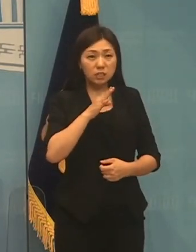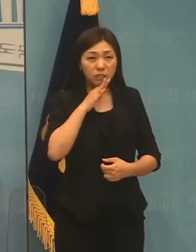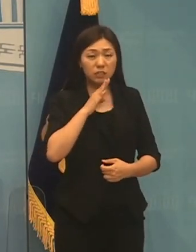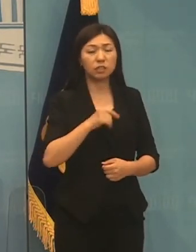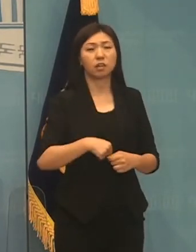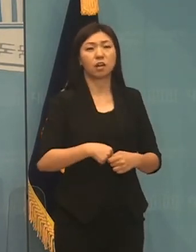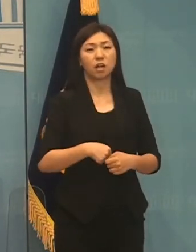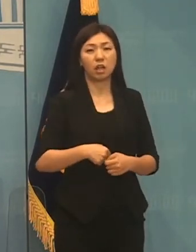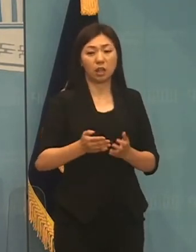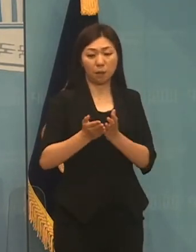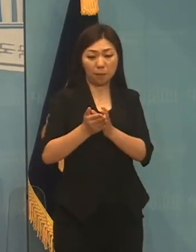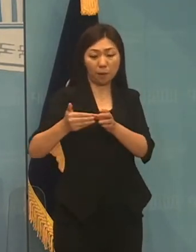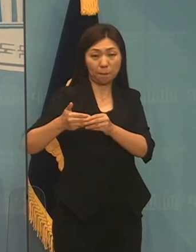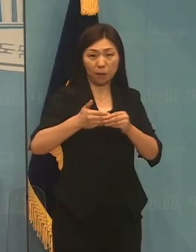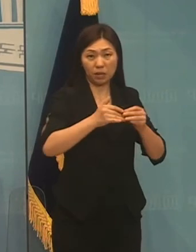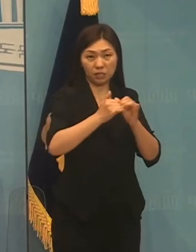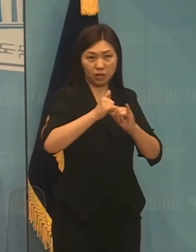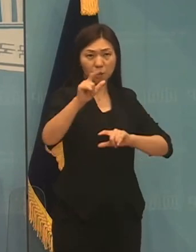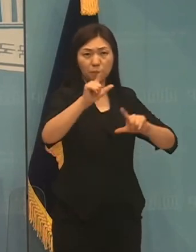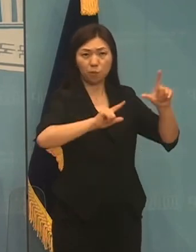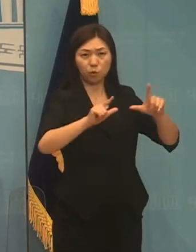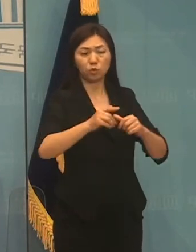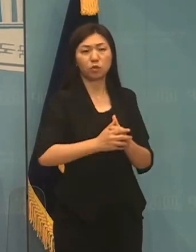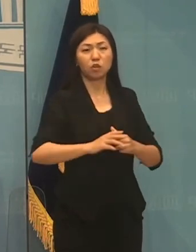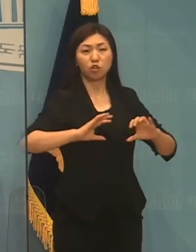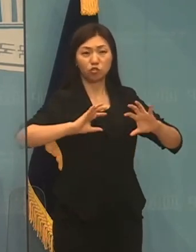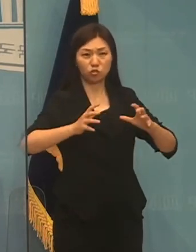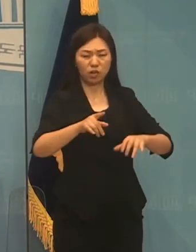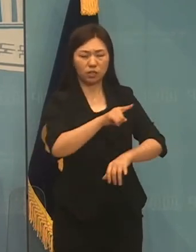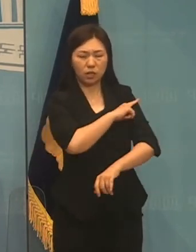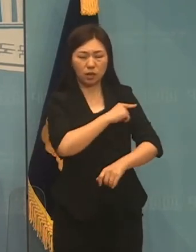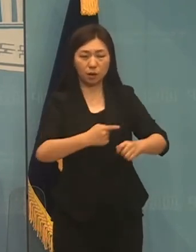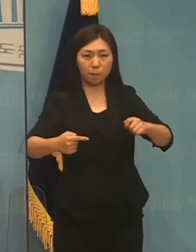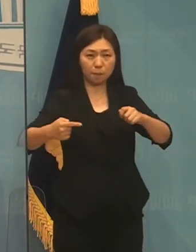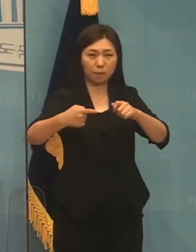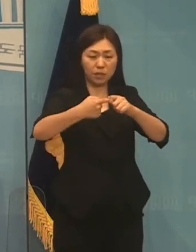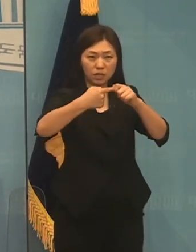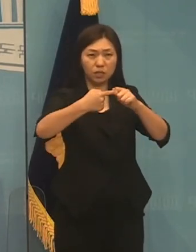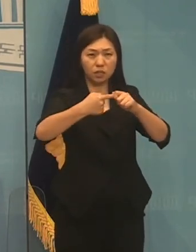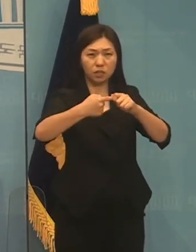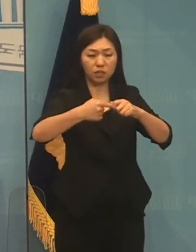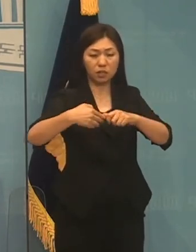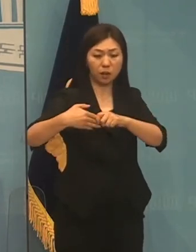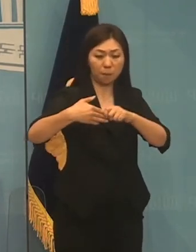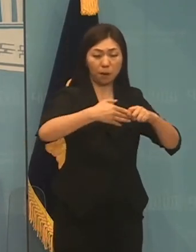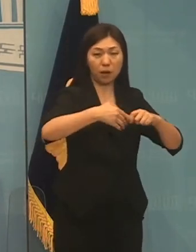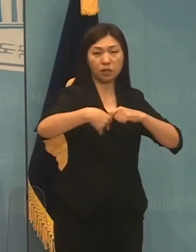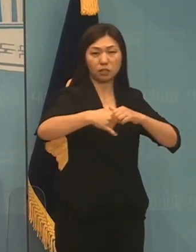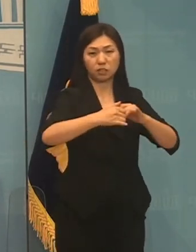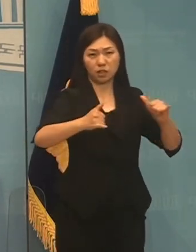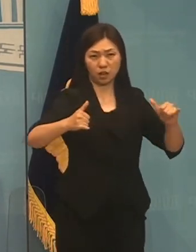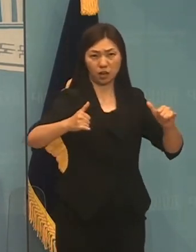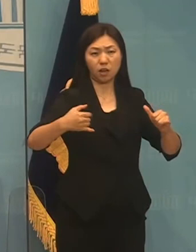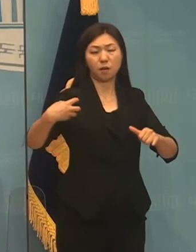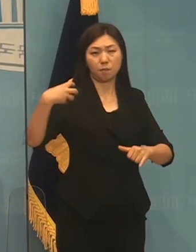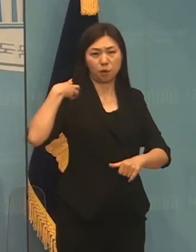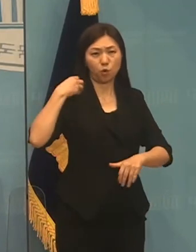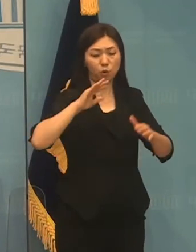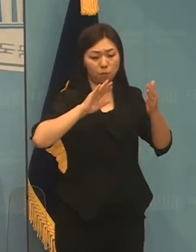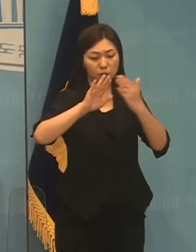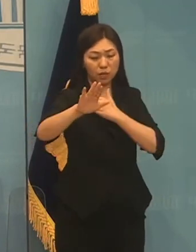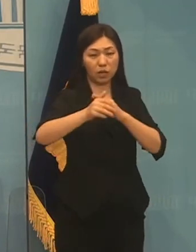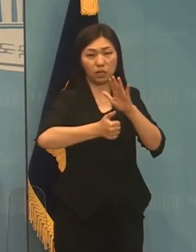해군과 국가의 최고 지도자가 되고 미래의 희망이 되어주십시오.